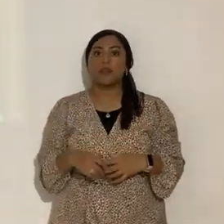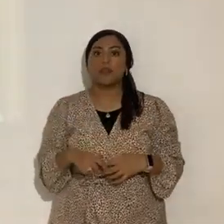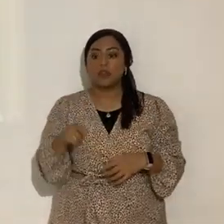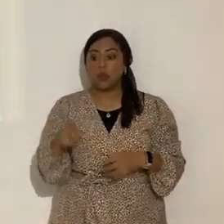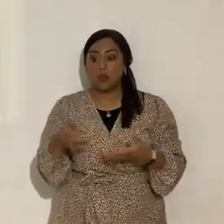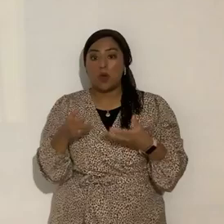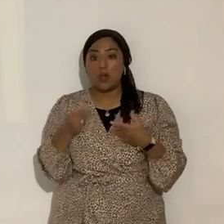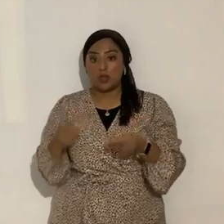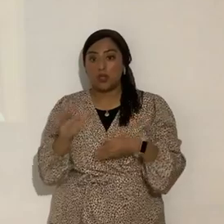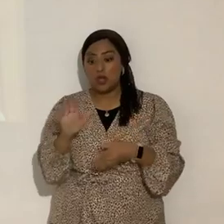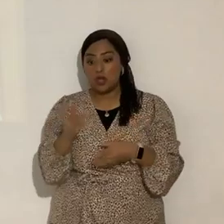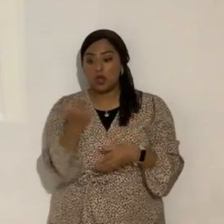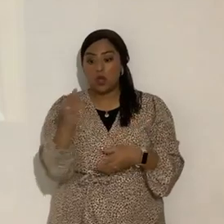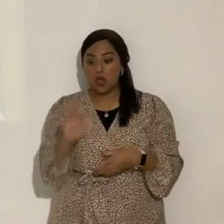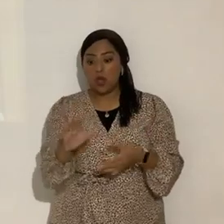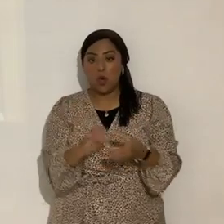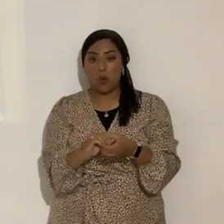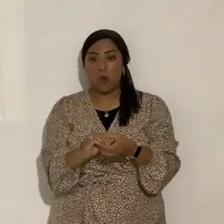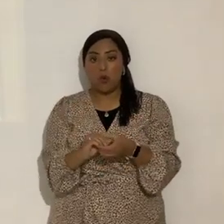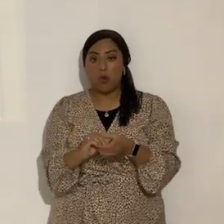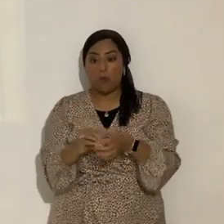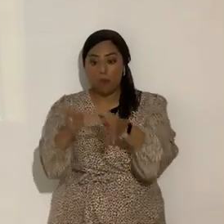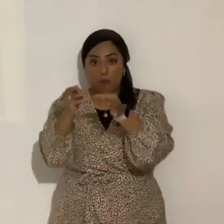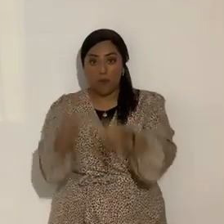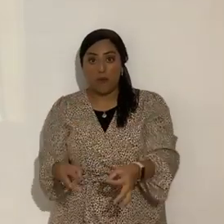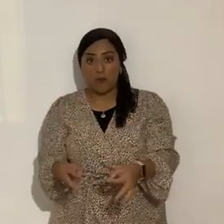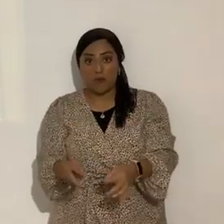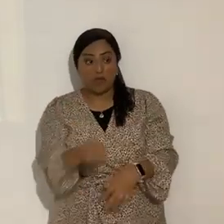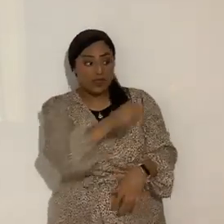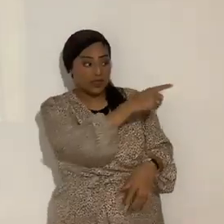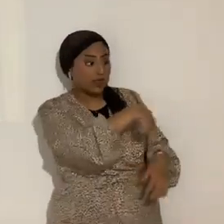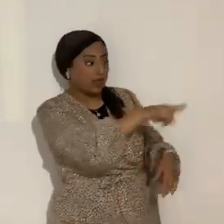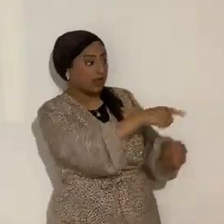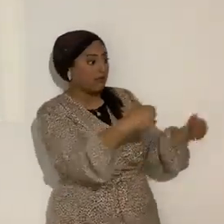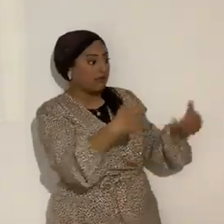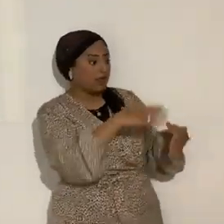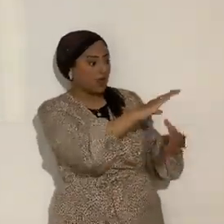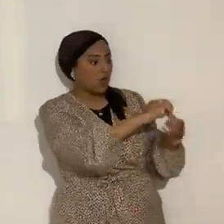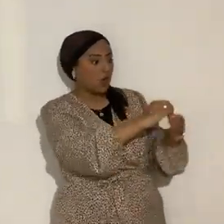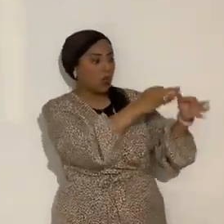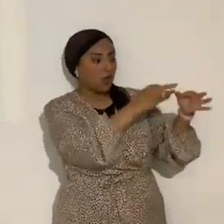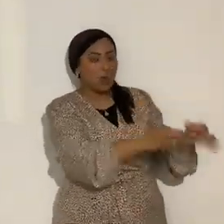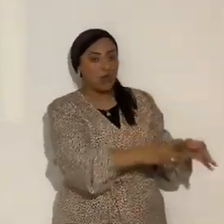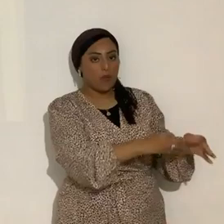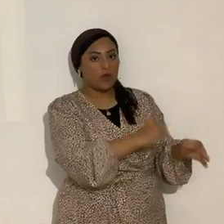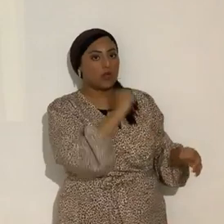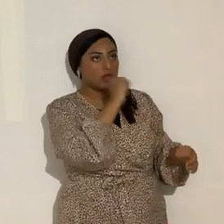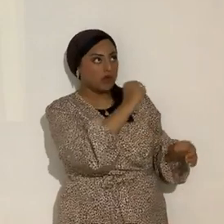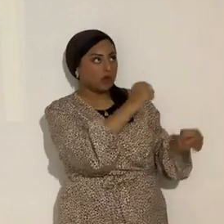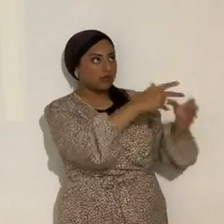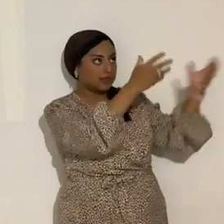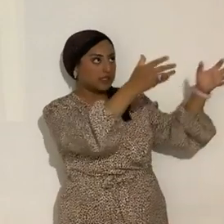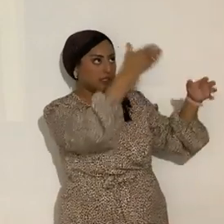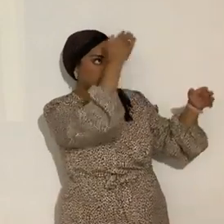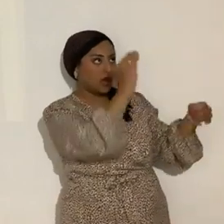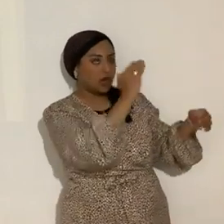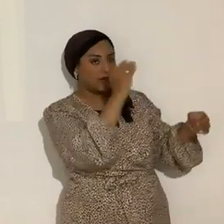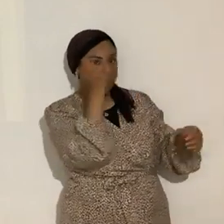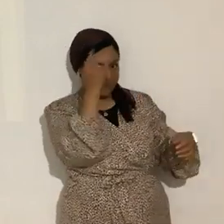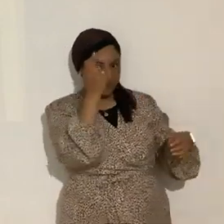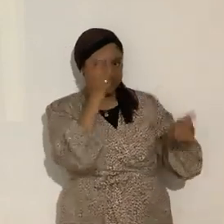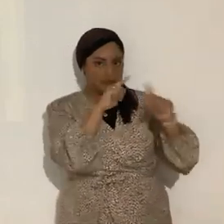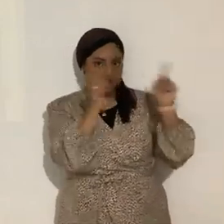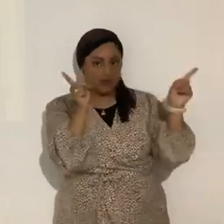se haga totalmente su voluntad. El otro grupo teme a su propia voluntad, no tanto a Dios. ¿Sí se entendió